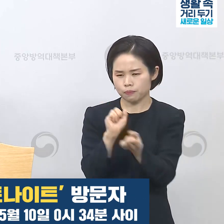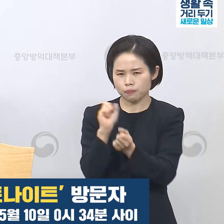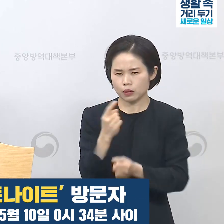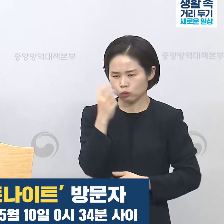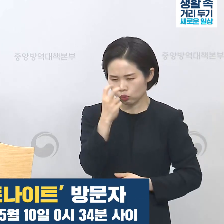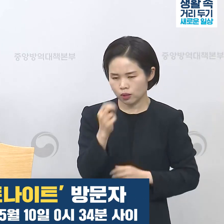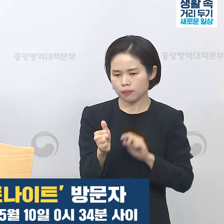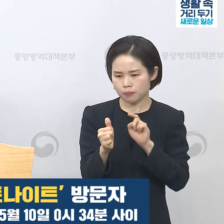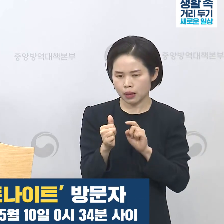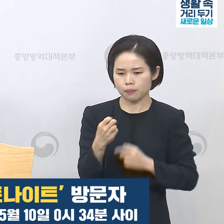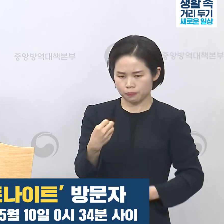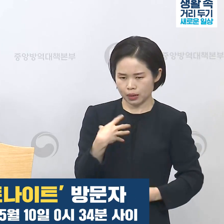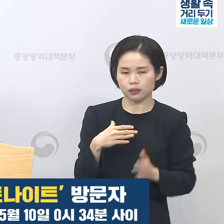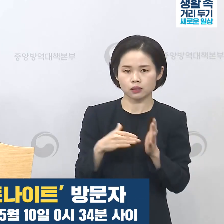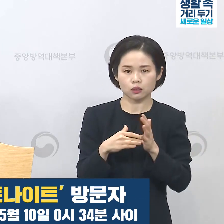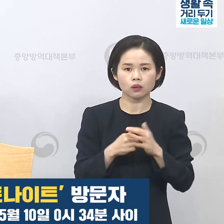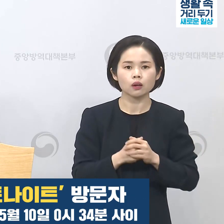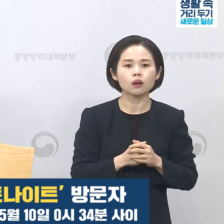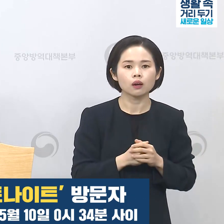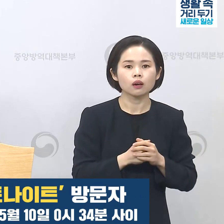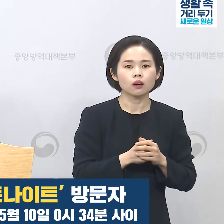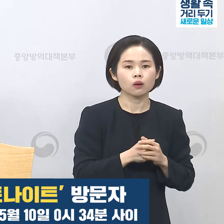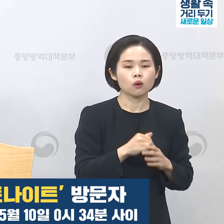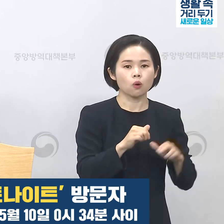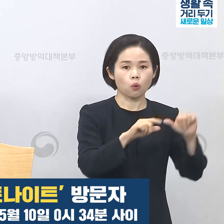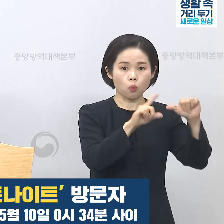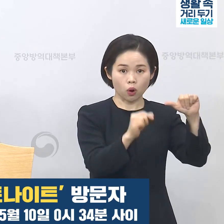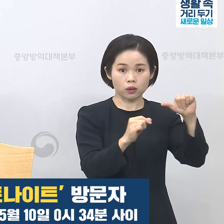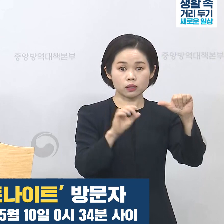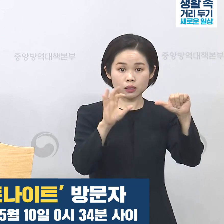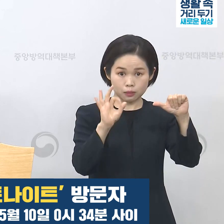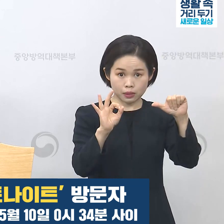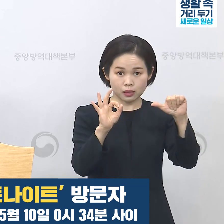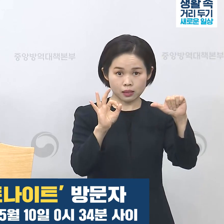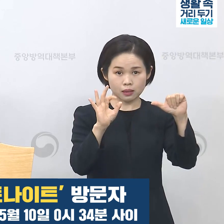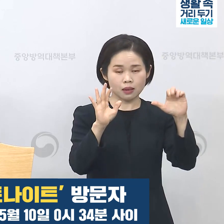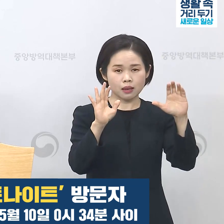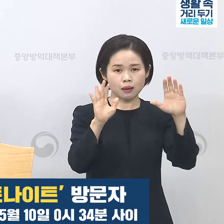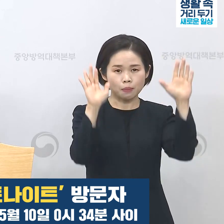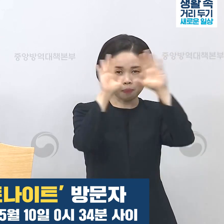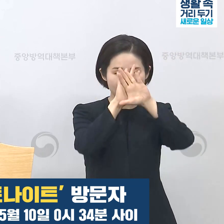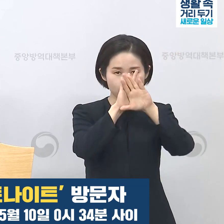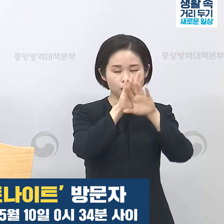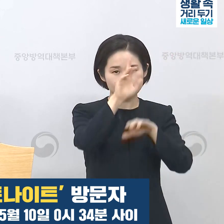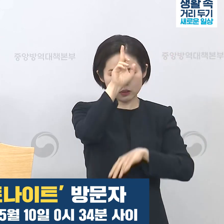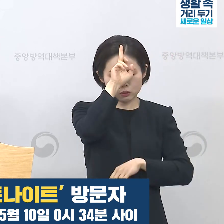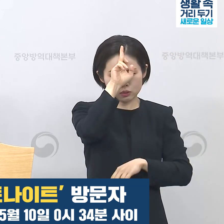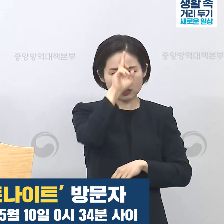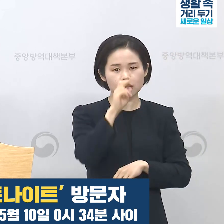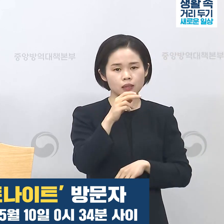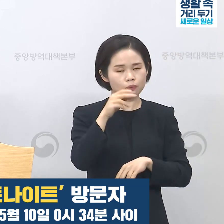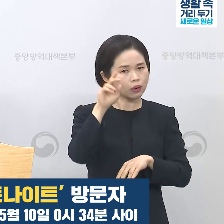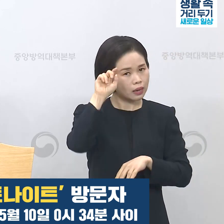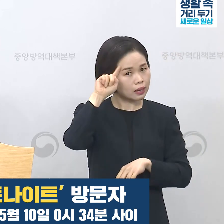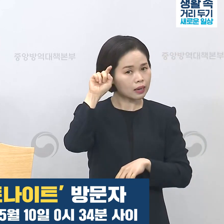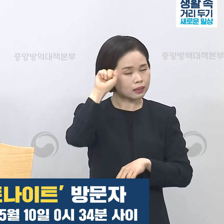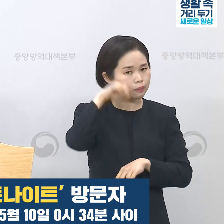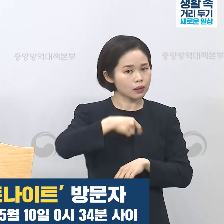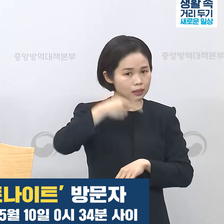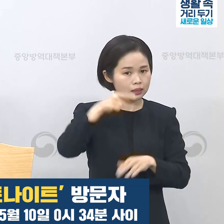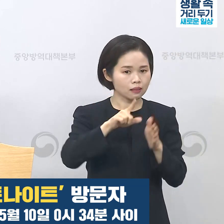5월 9일 23시 48분부터 5월 10일 0시 34분 사이에 부천 소재의